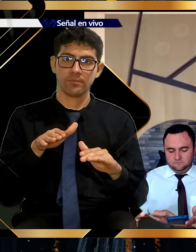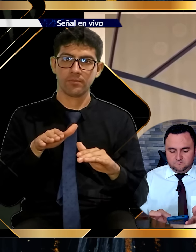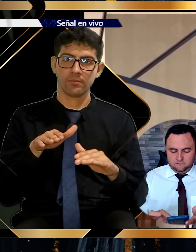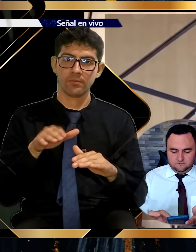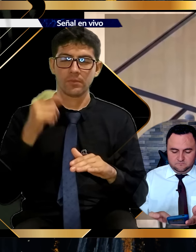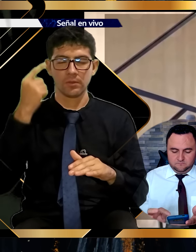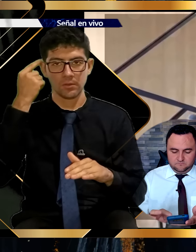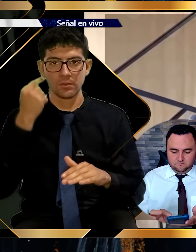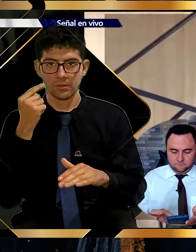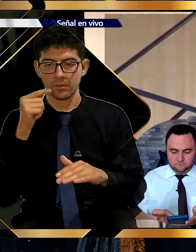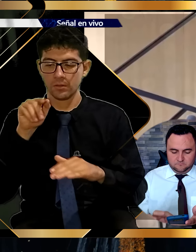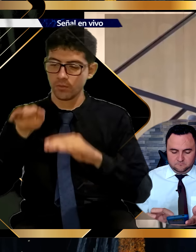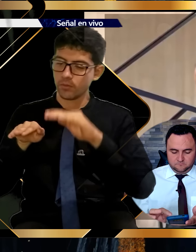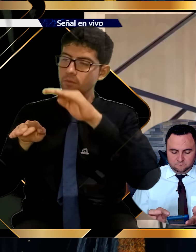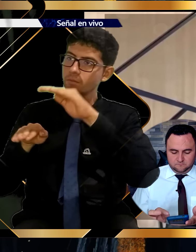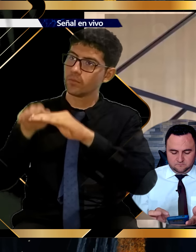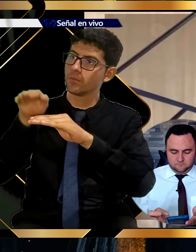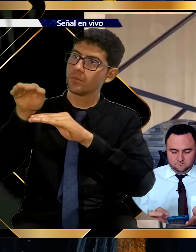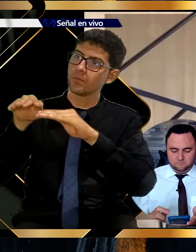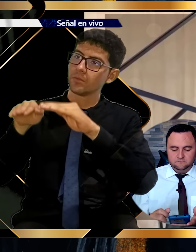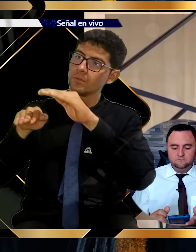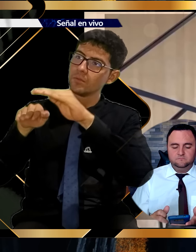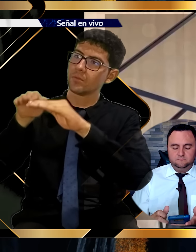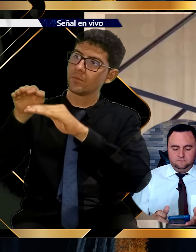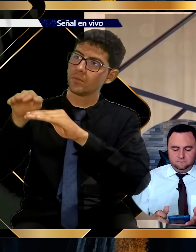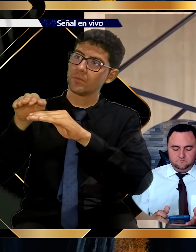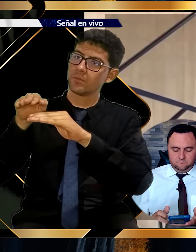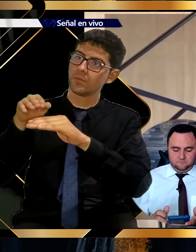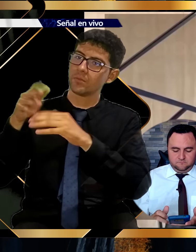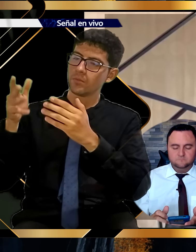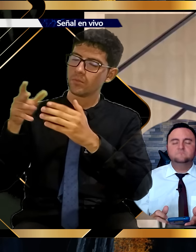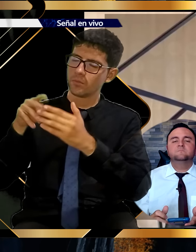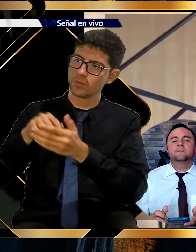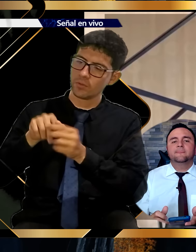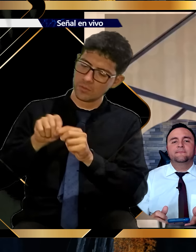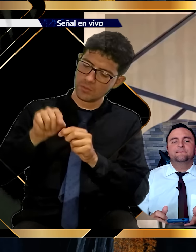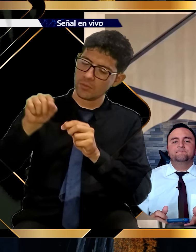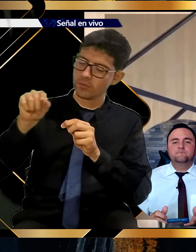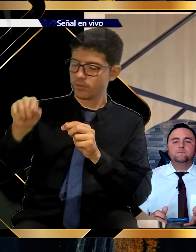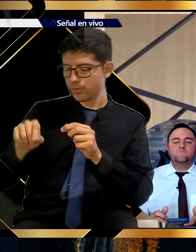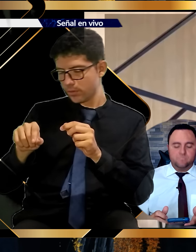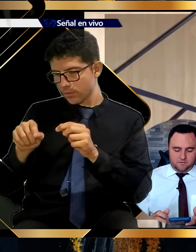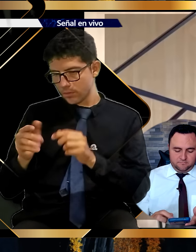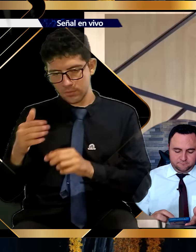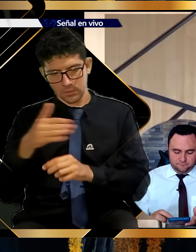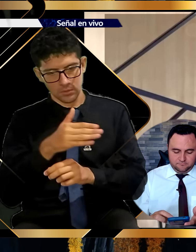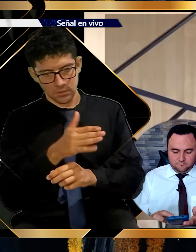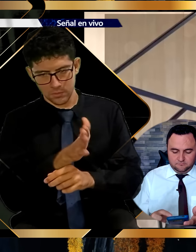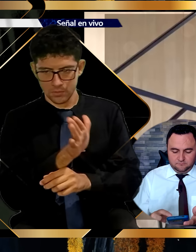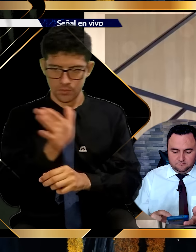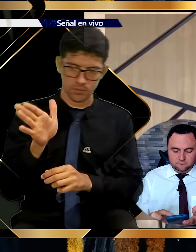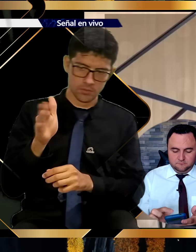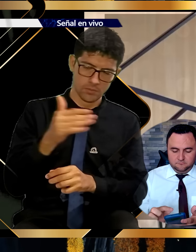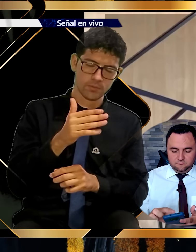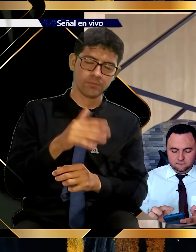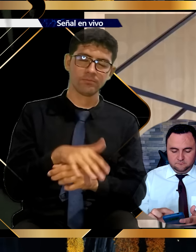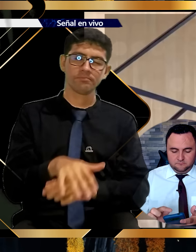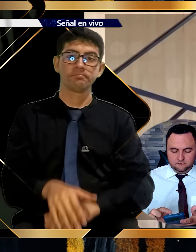¿Cuántos peldaños subo? ¿De qué largo son los pasos que doy? ¿Qué cogió de un lado? Me dice